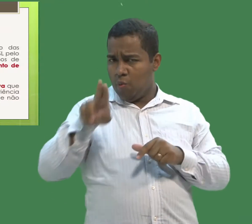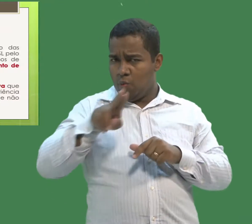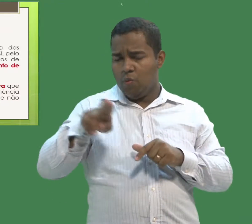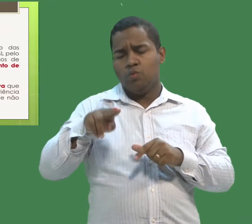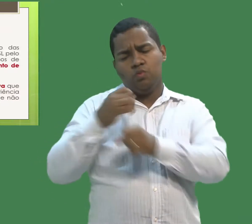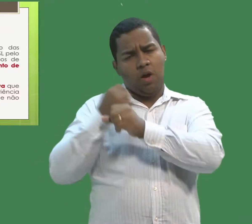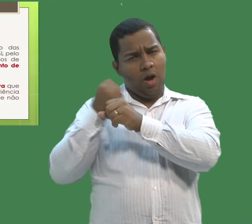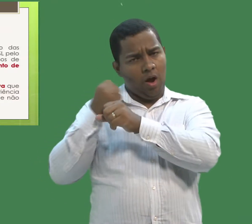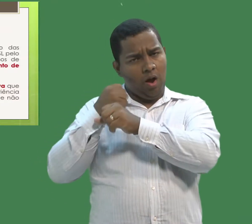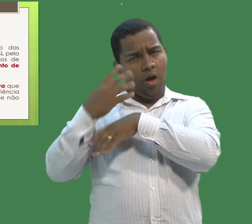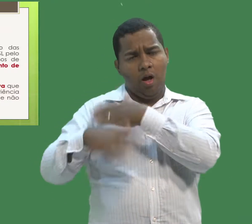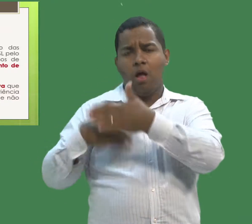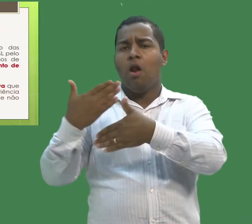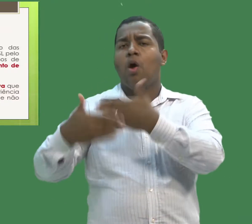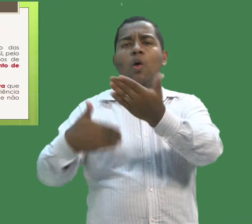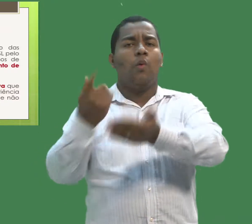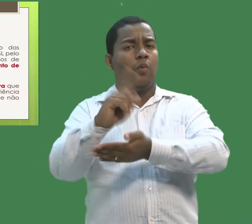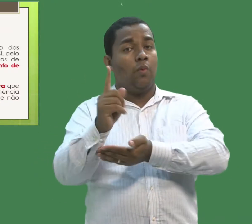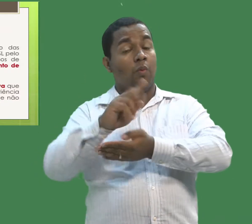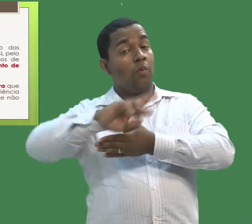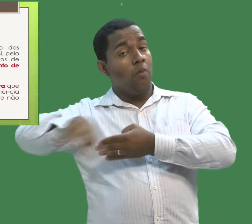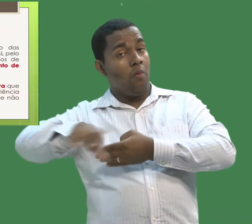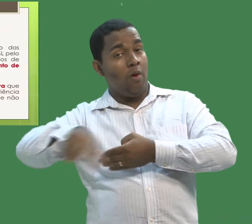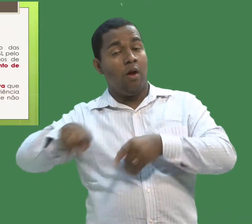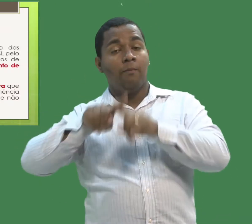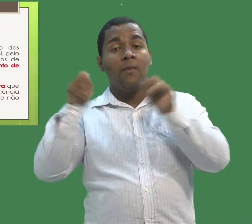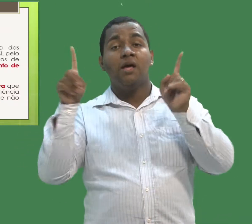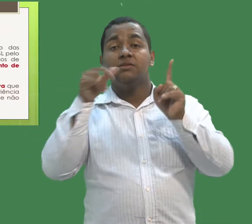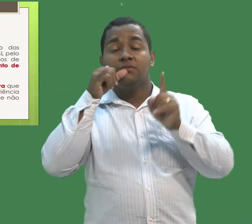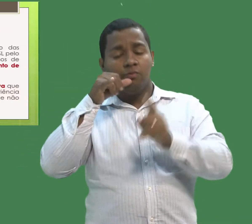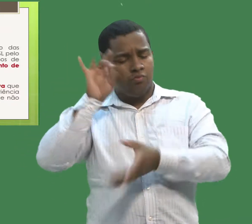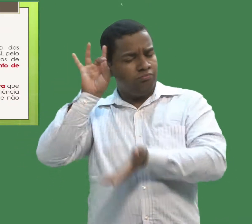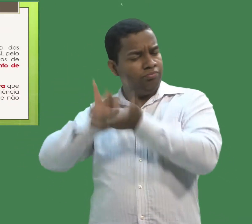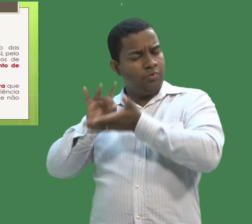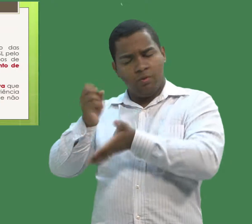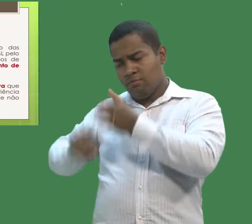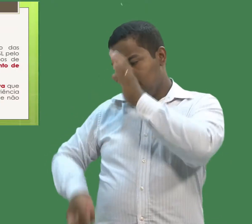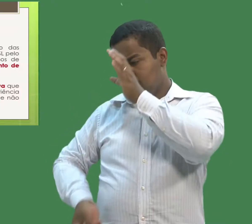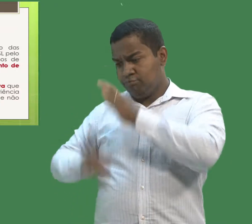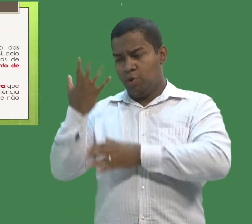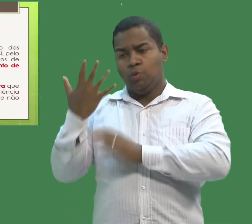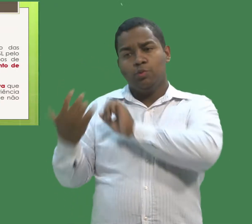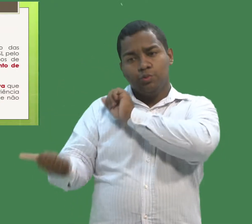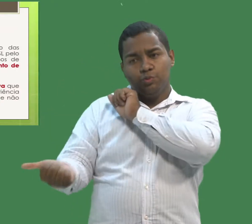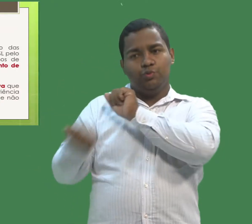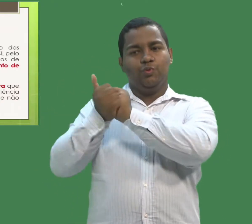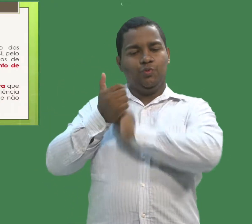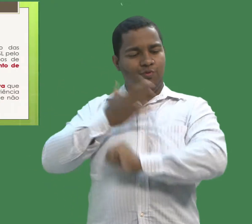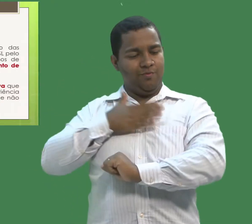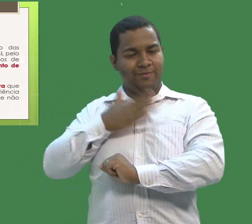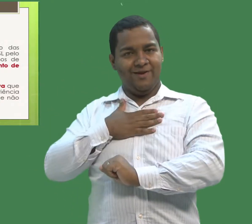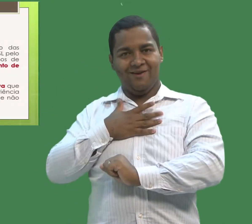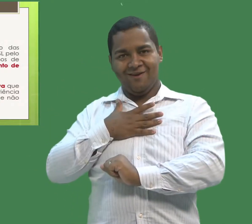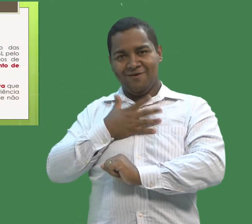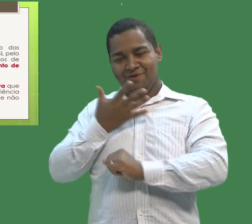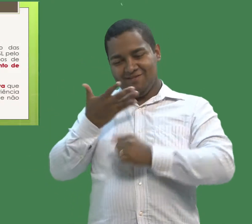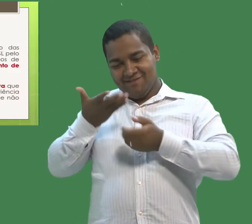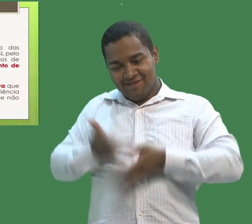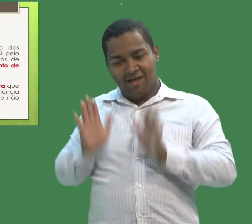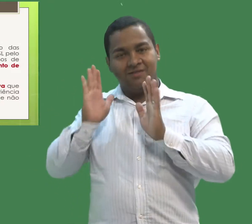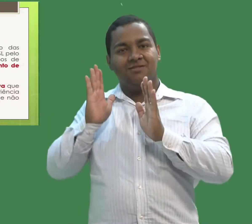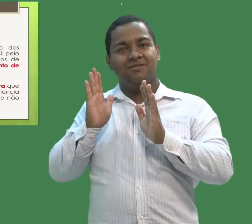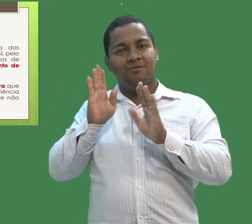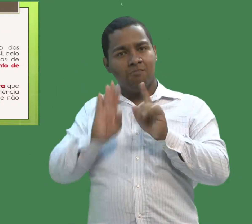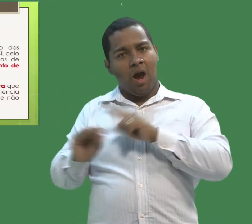uso cotidiano, não, mas sim, ele vai falar que a língua, na verdade, já nasceu pronta com um falante. Tá? Então, o